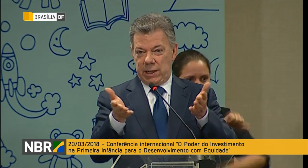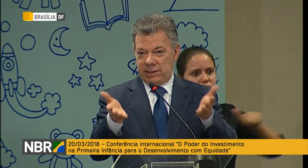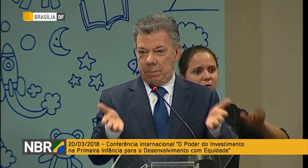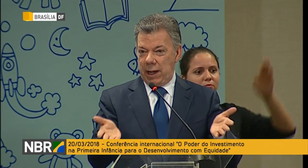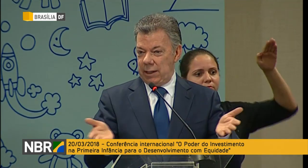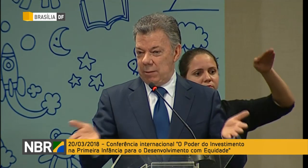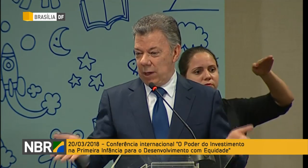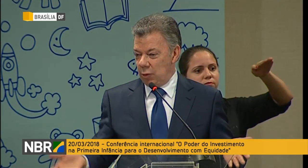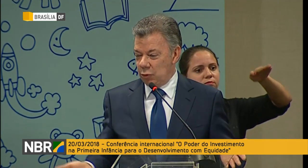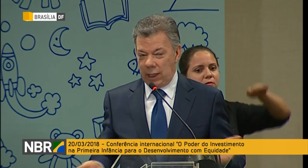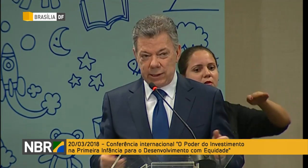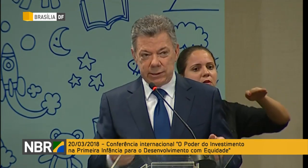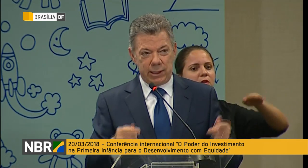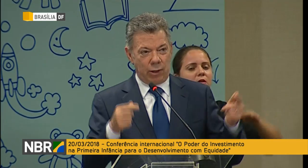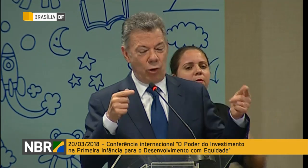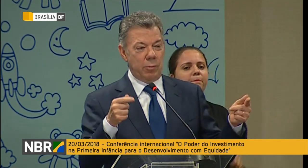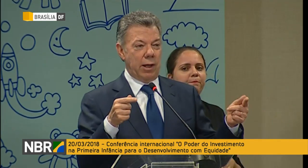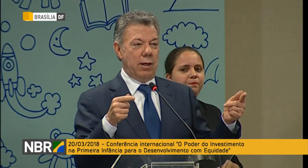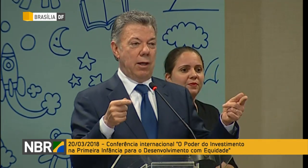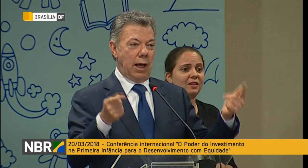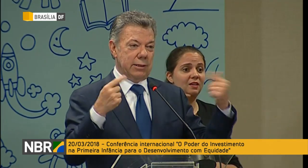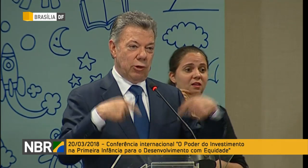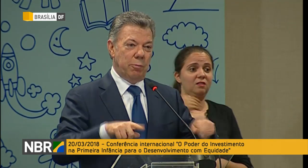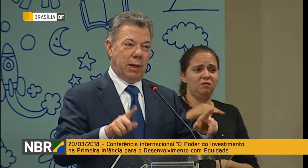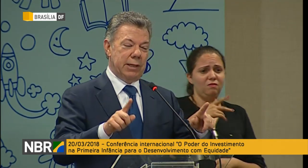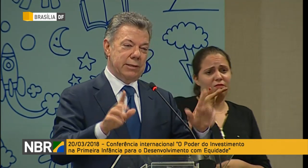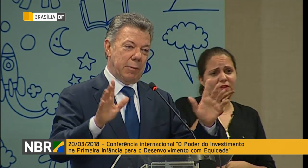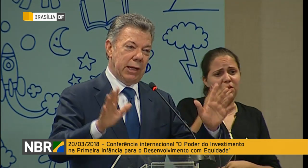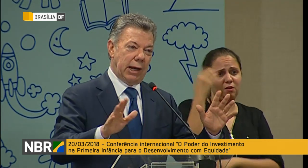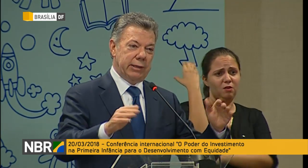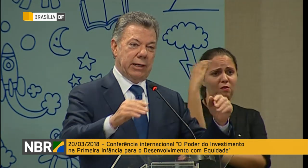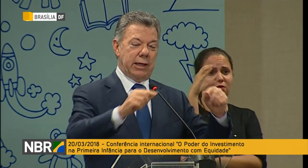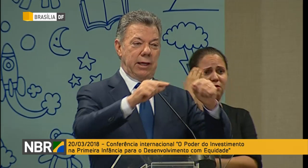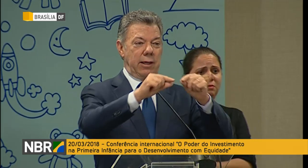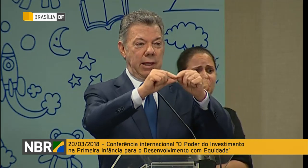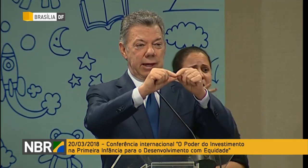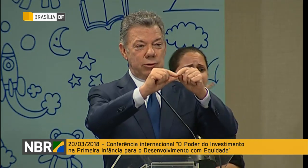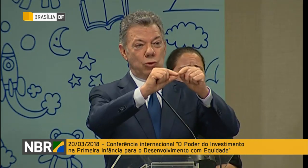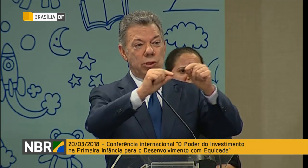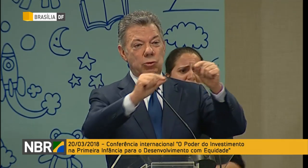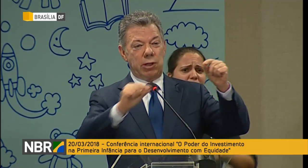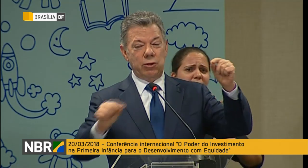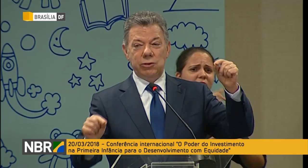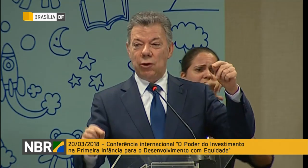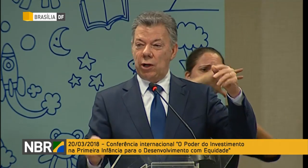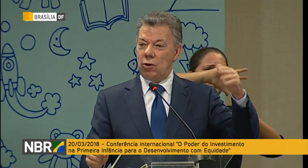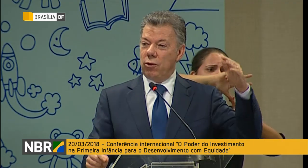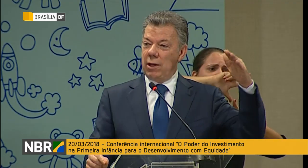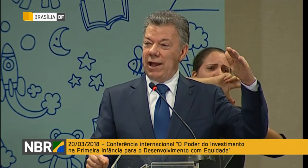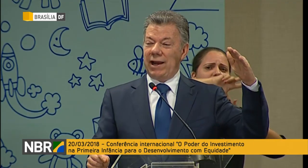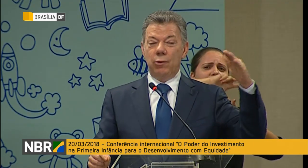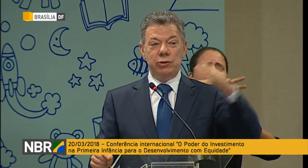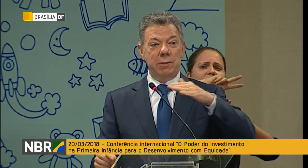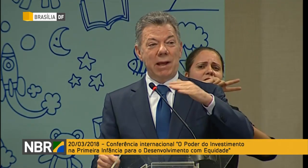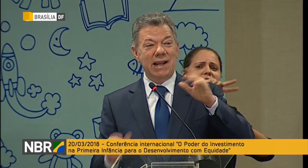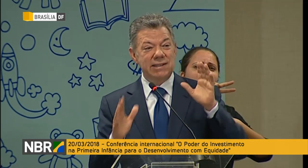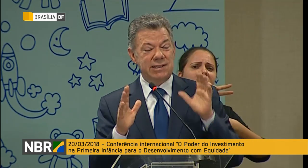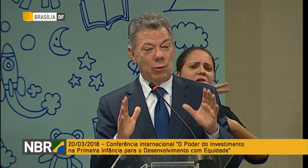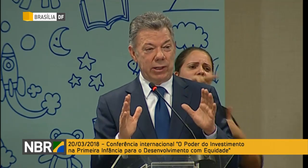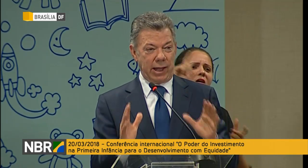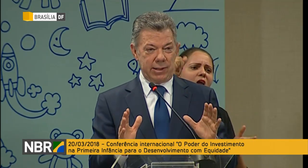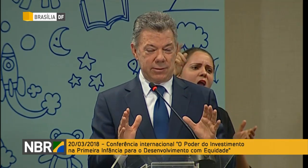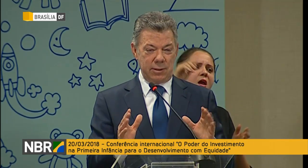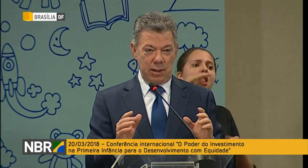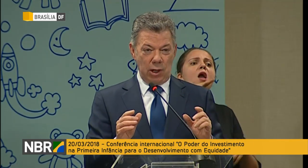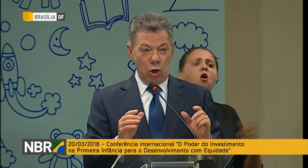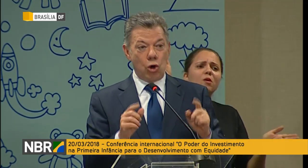E por isso, a CEPAL e o Banco Mundial diziam que a Colômbia seria o país da América Latina que, nesses últimos últimos anos conseguiu